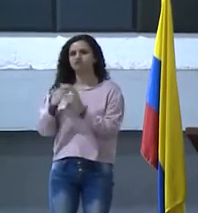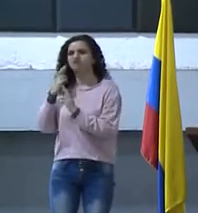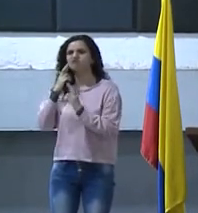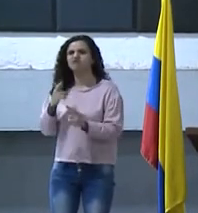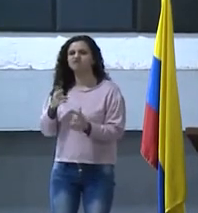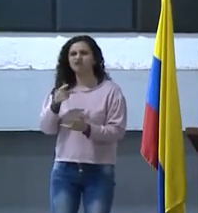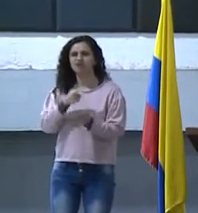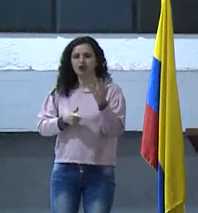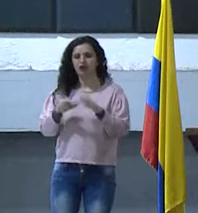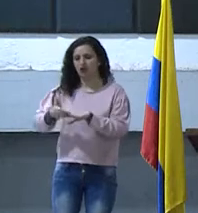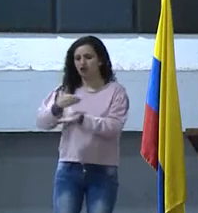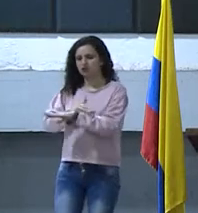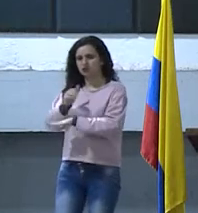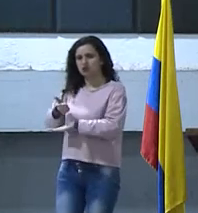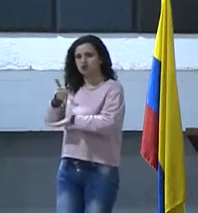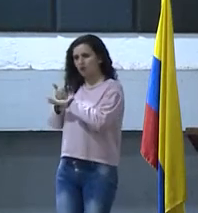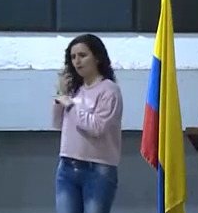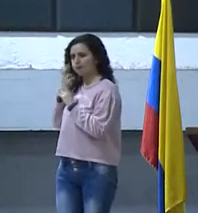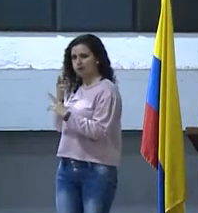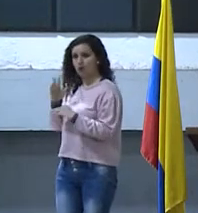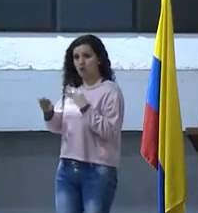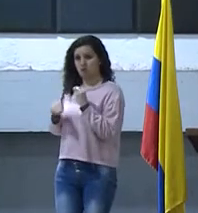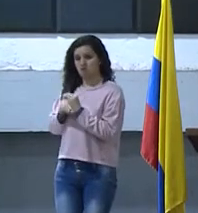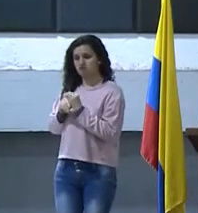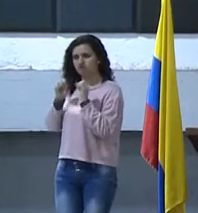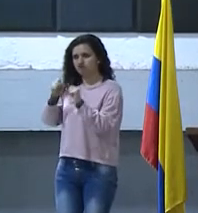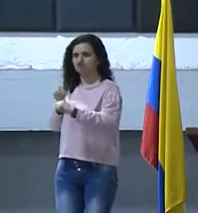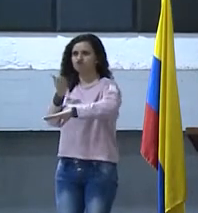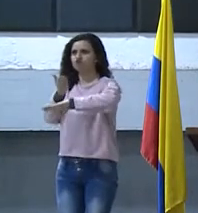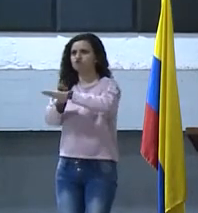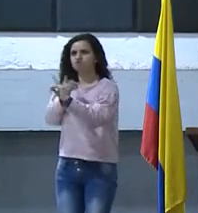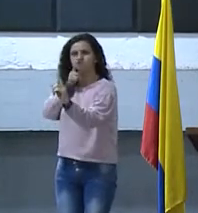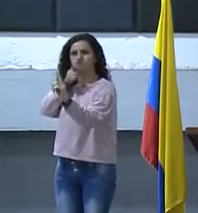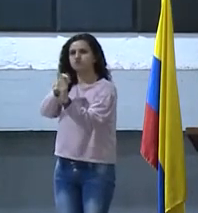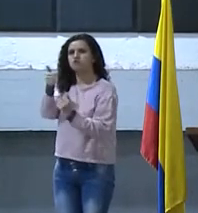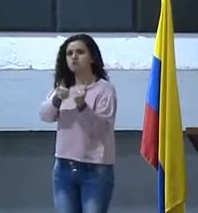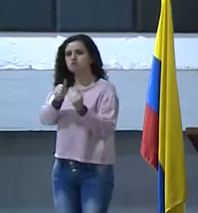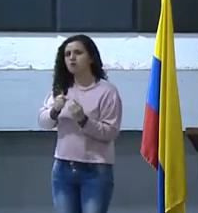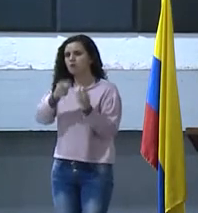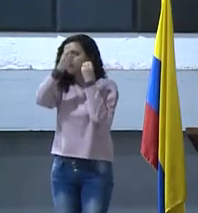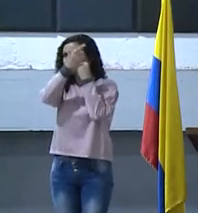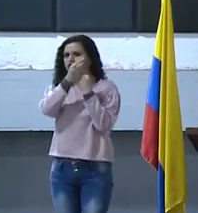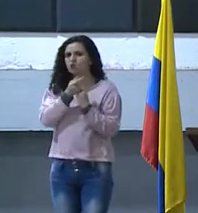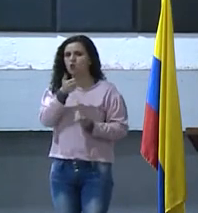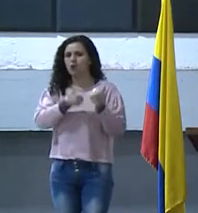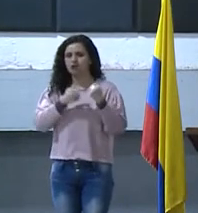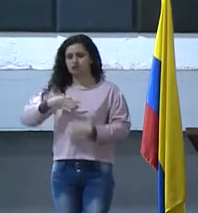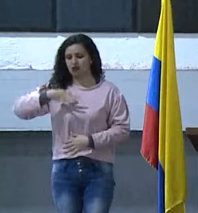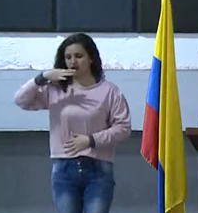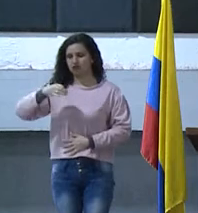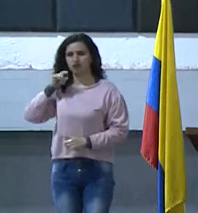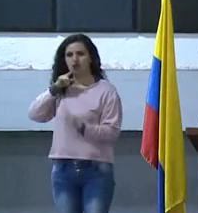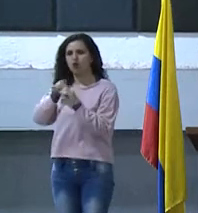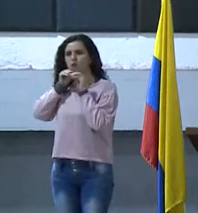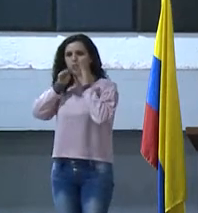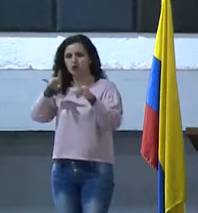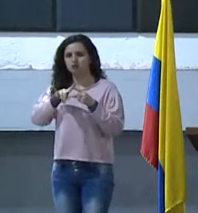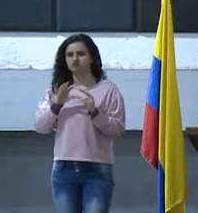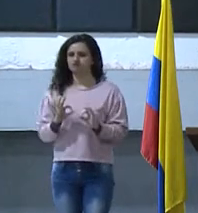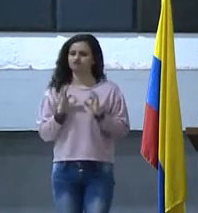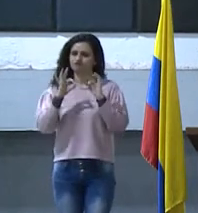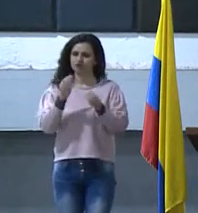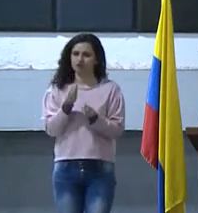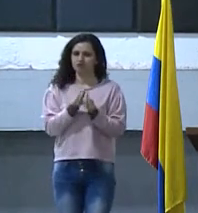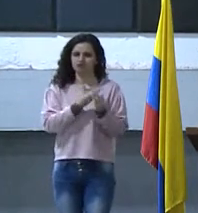pasado gobierno universitario y le apuesta a principios como la ética de lo público el buen vivir